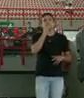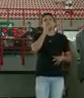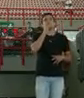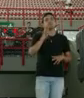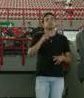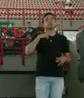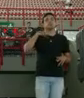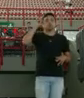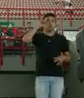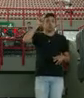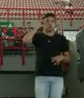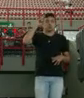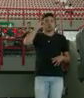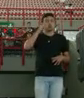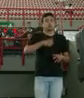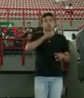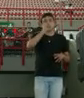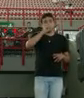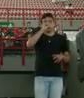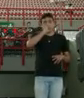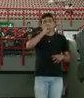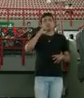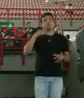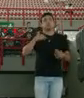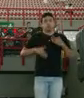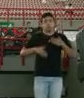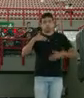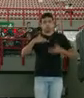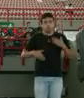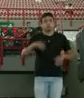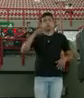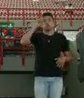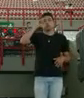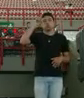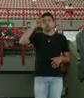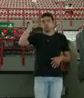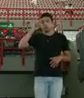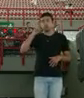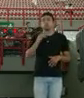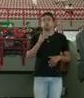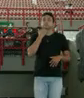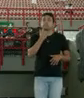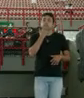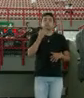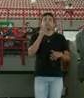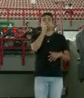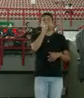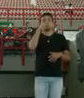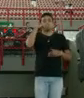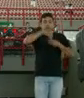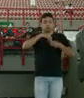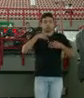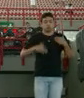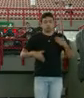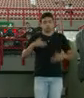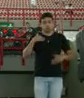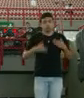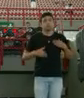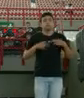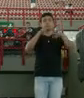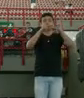eu bebo todo dia, eu me mantenho todo dia desidratado. Isso